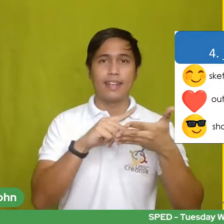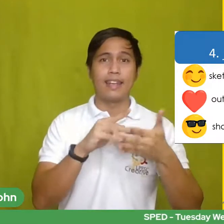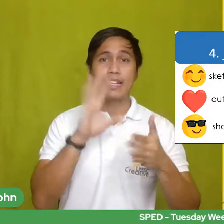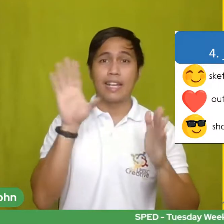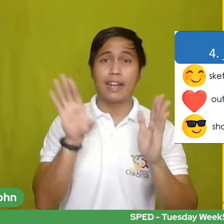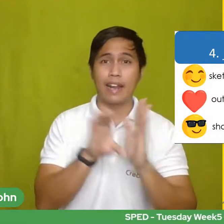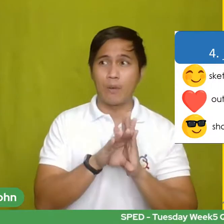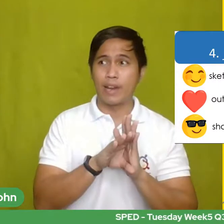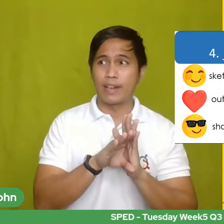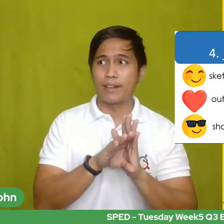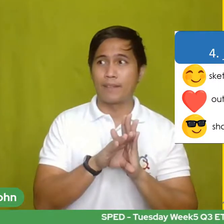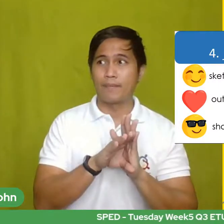ng isang larawan.